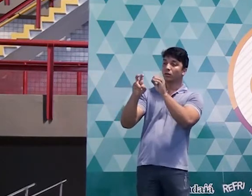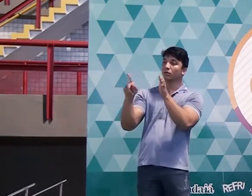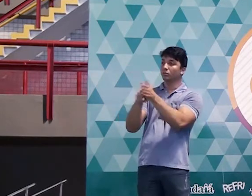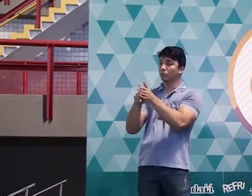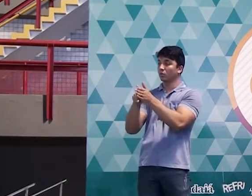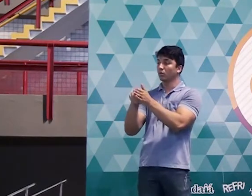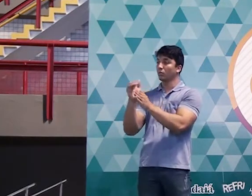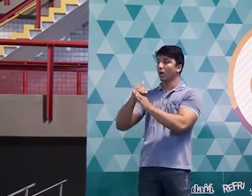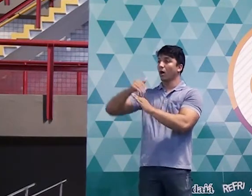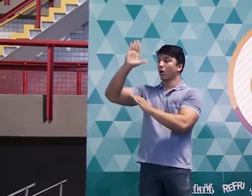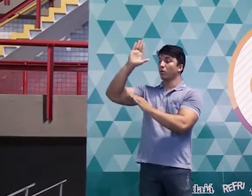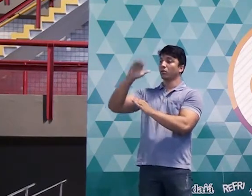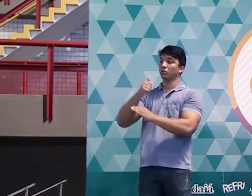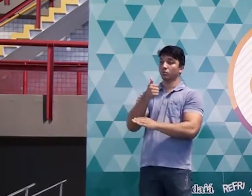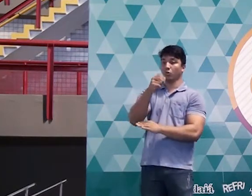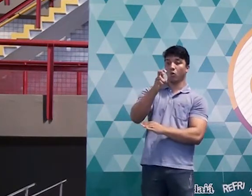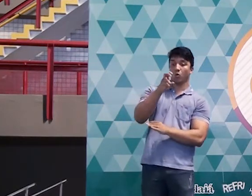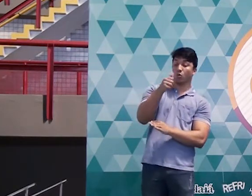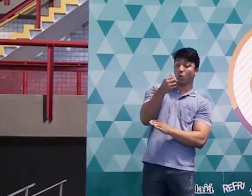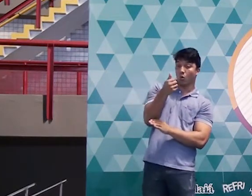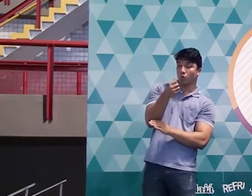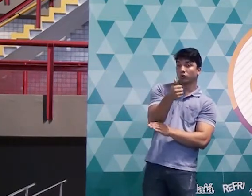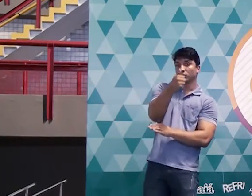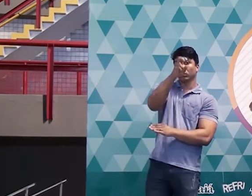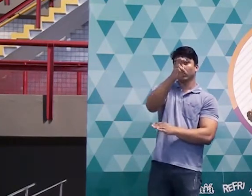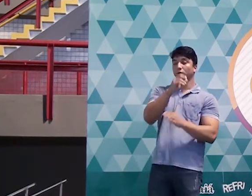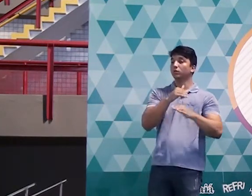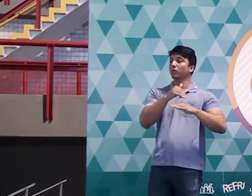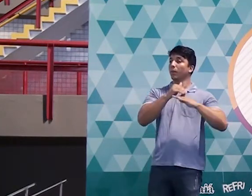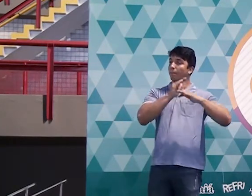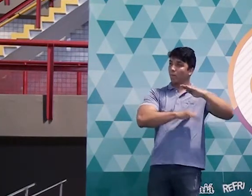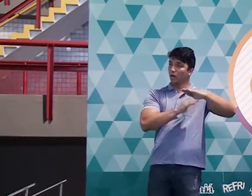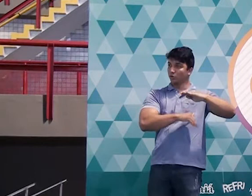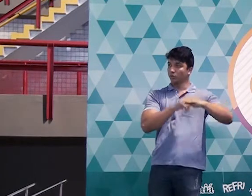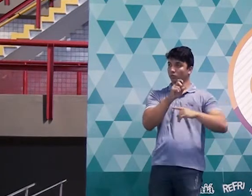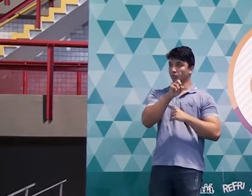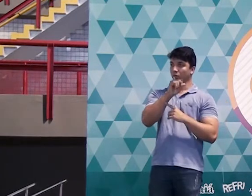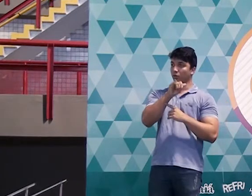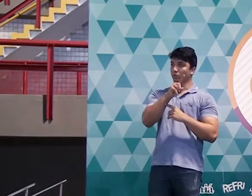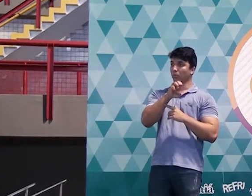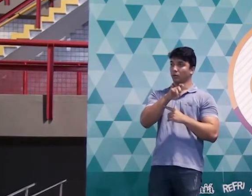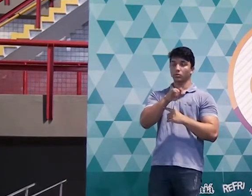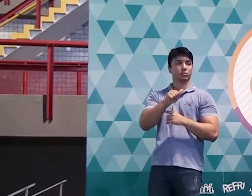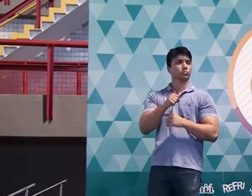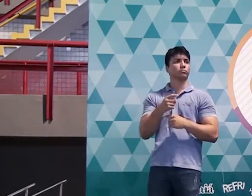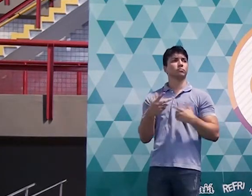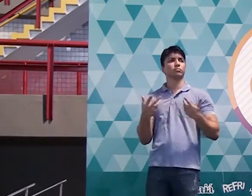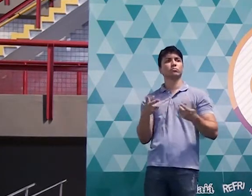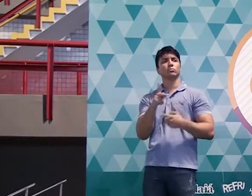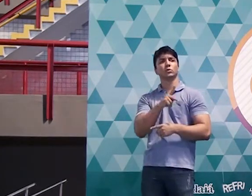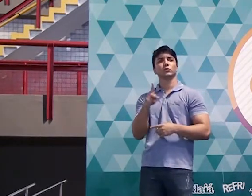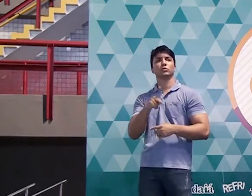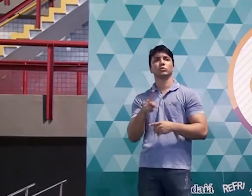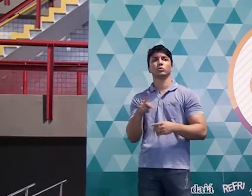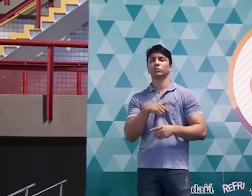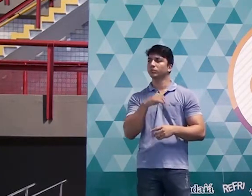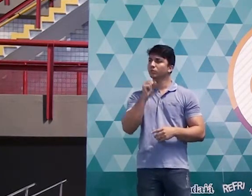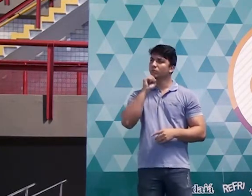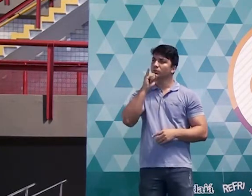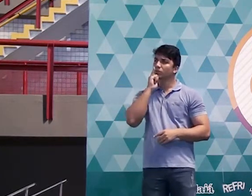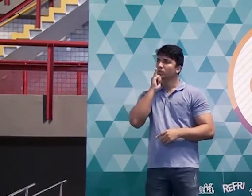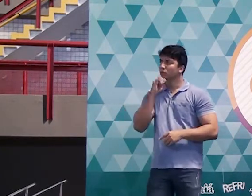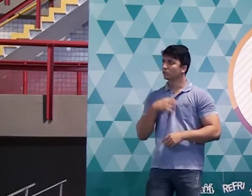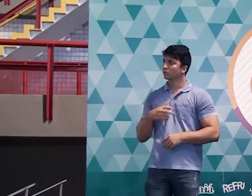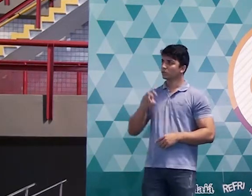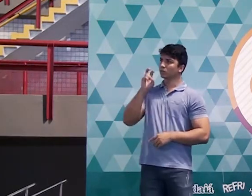Alta, do 11 ao 15, Baixa Idade Média. Professor, se do 5